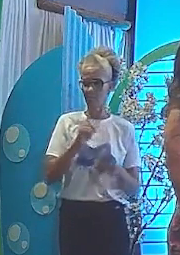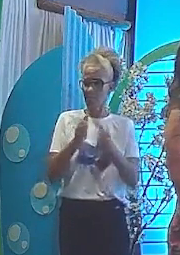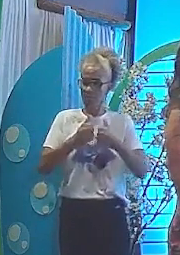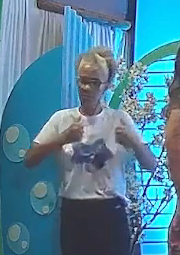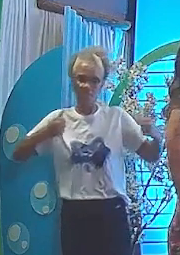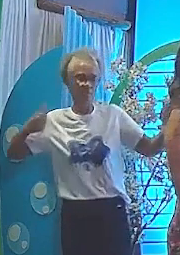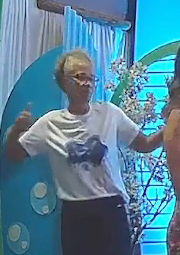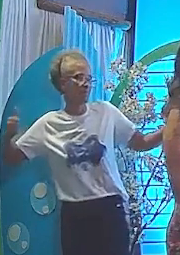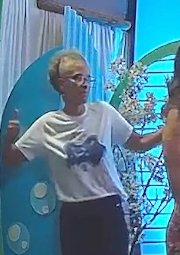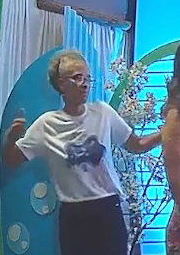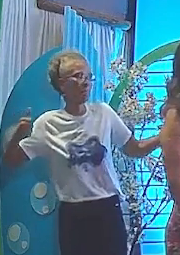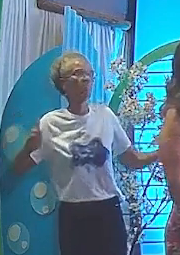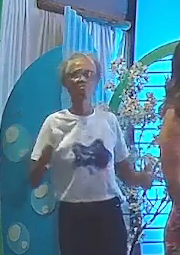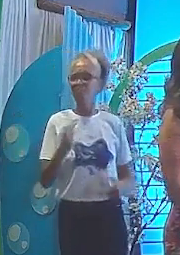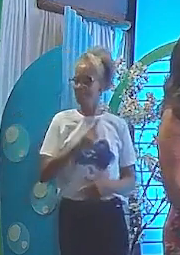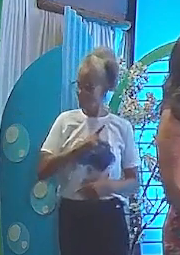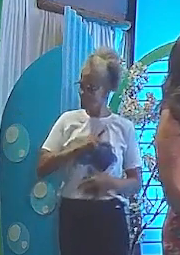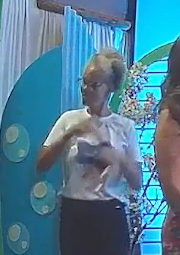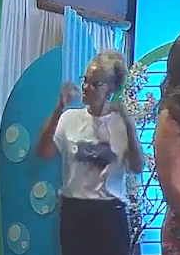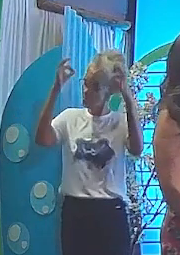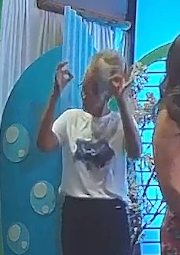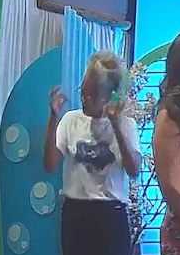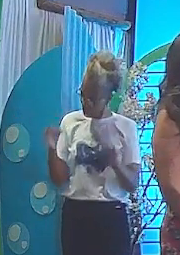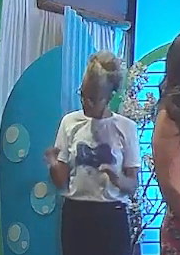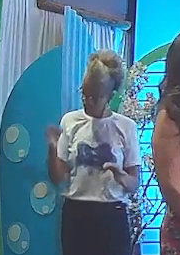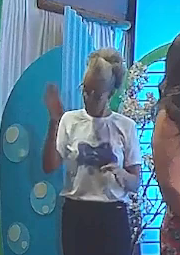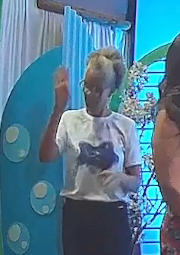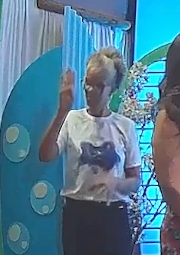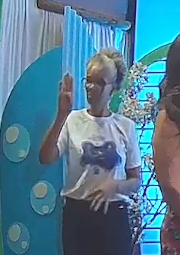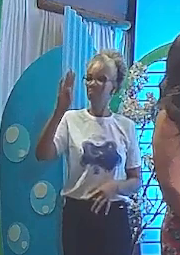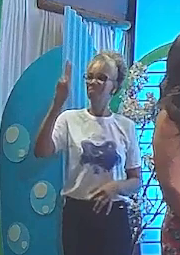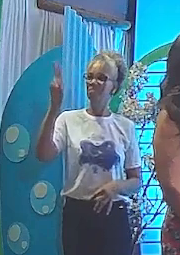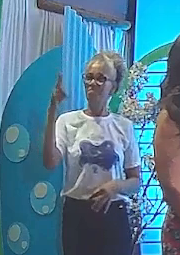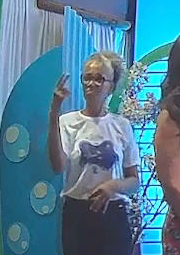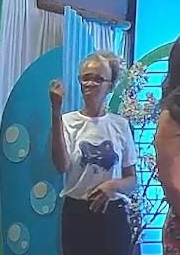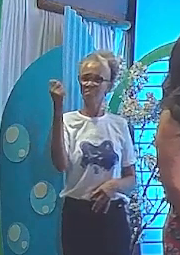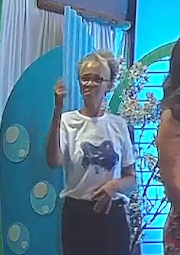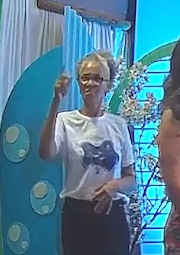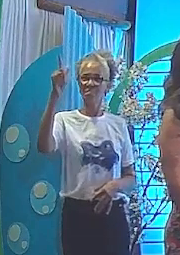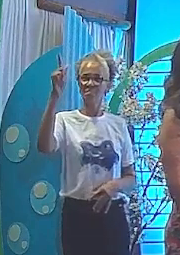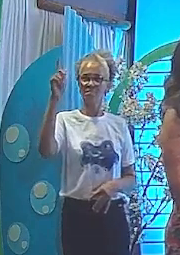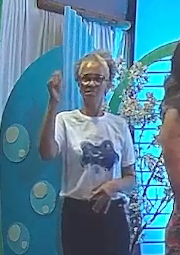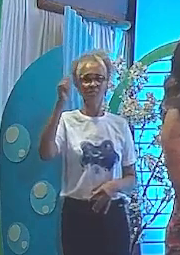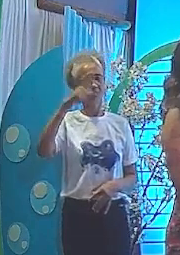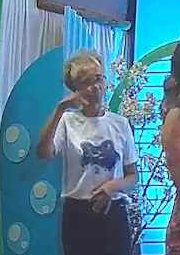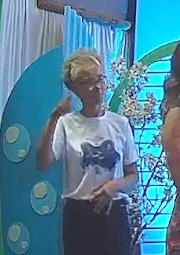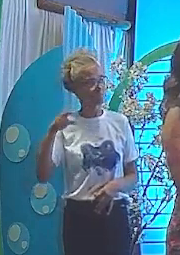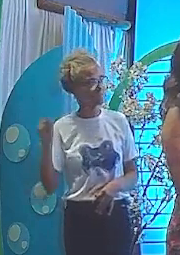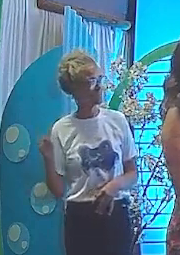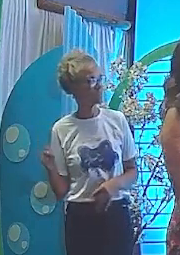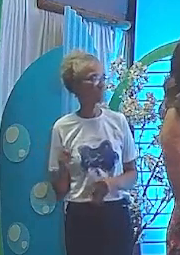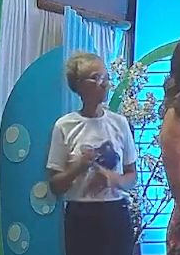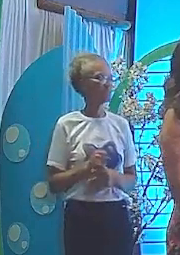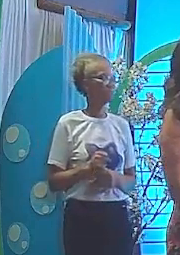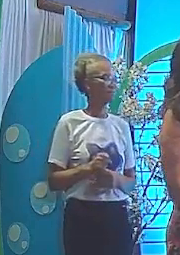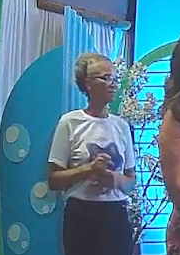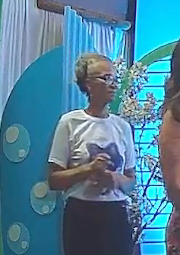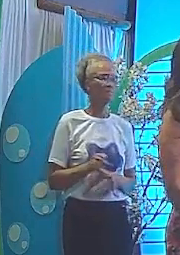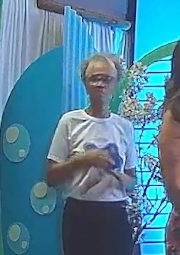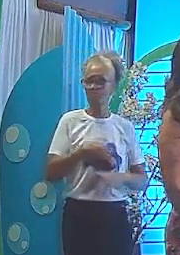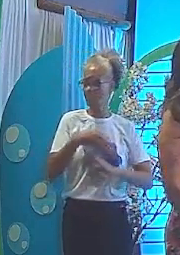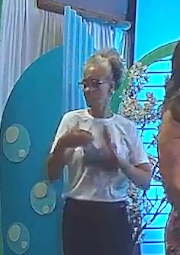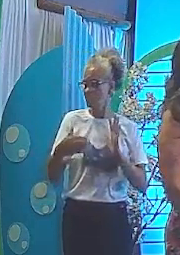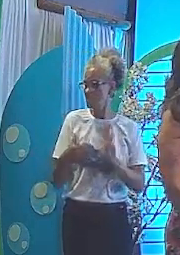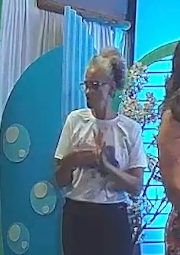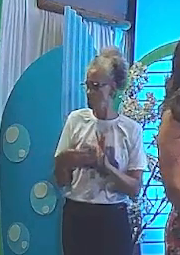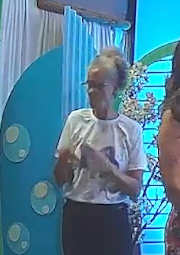desenvolvimento, vocês podem ter certeza que tem a Bahia Gás. Bahia Gás apoia projetos institucionais na área do meio